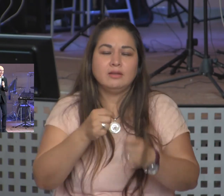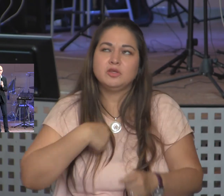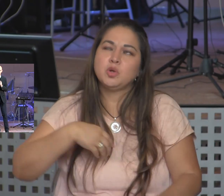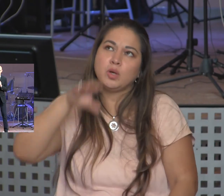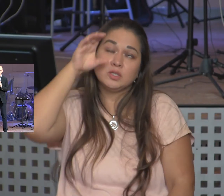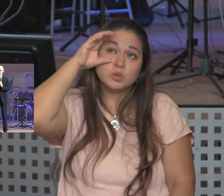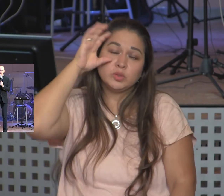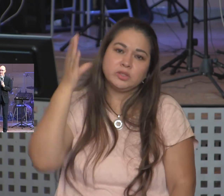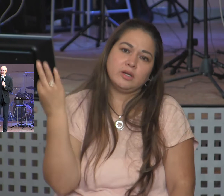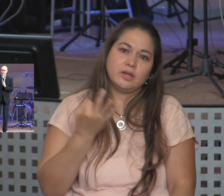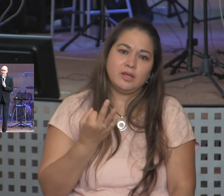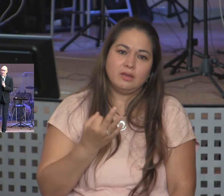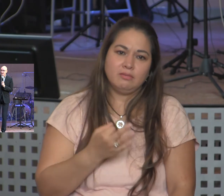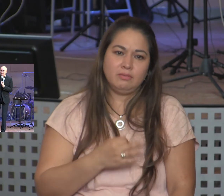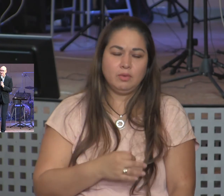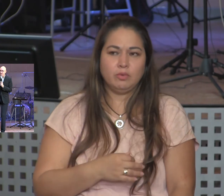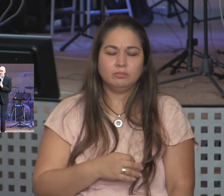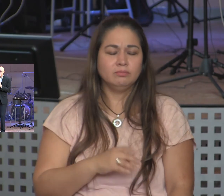de Dios.